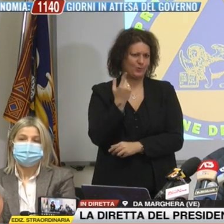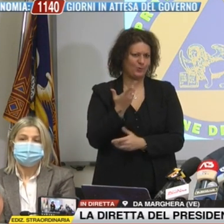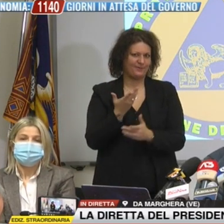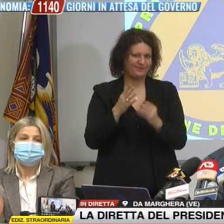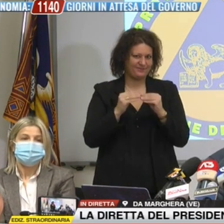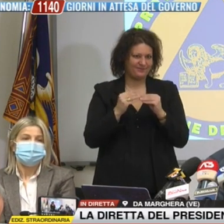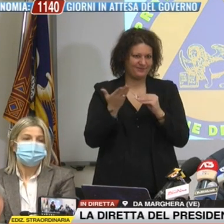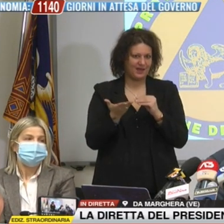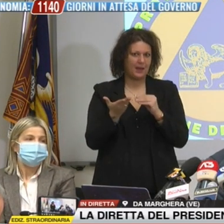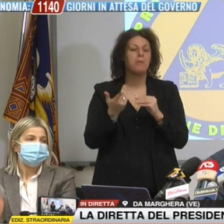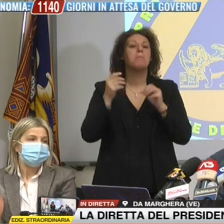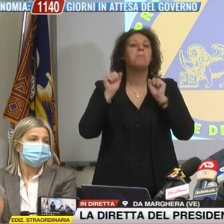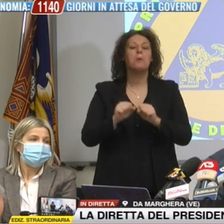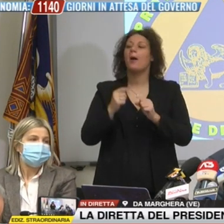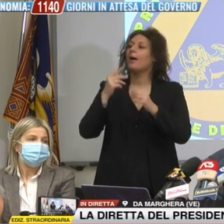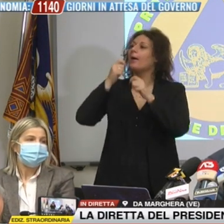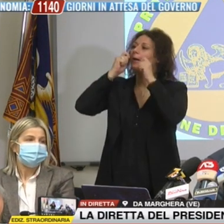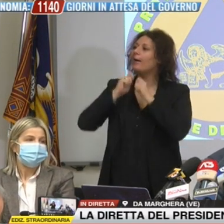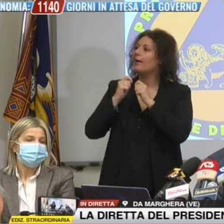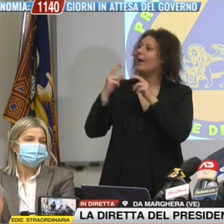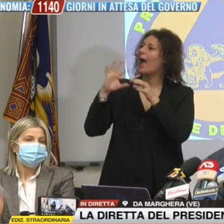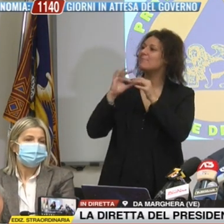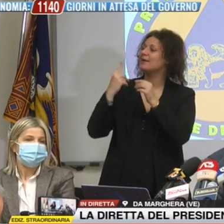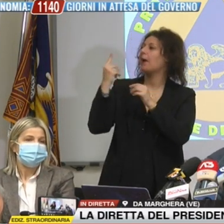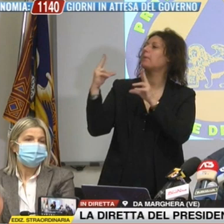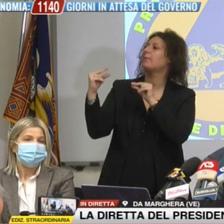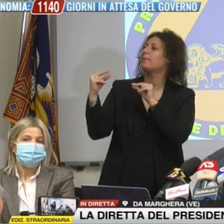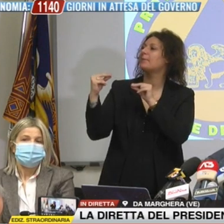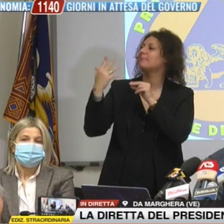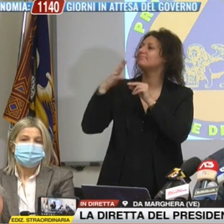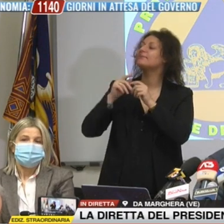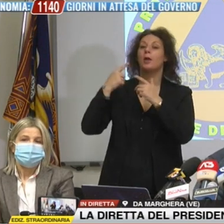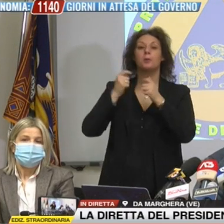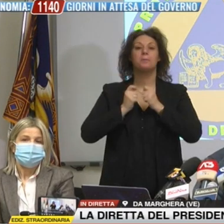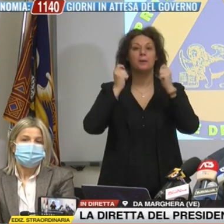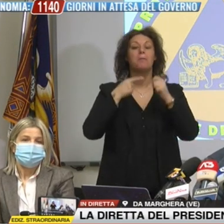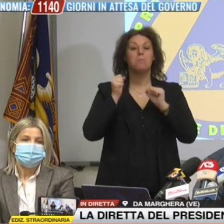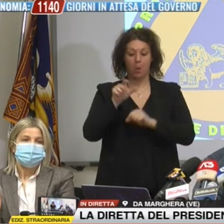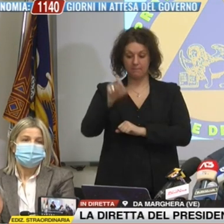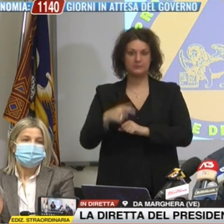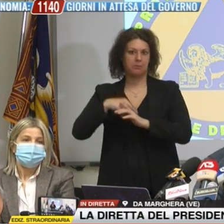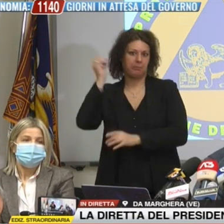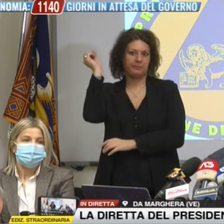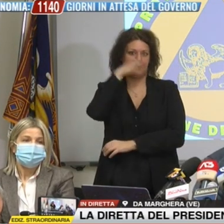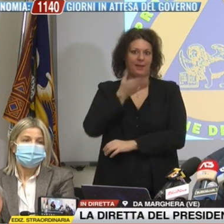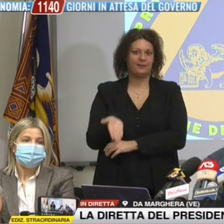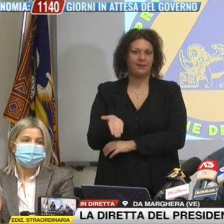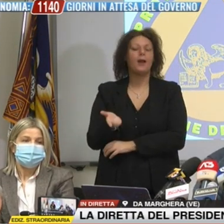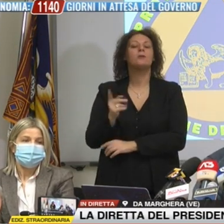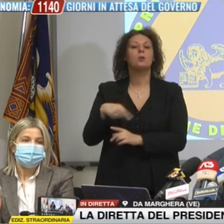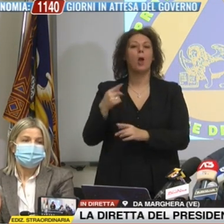si ricorda che quel giorno ha trovato l'amica per la strada e hanno fatto due chiacchiere e la mascherina parlando si è abbassata. E